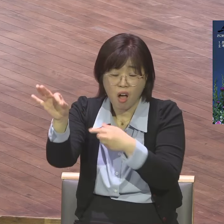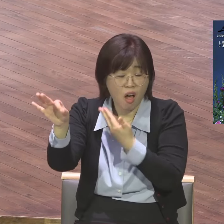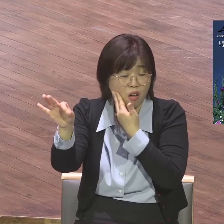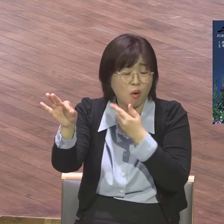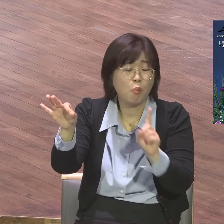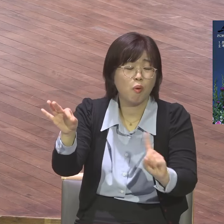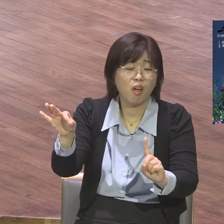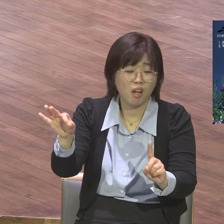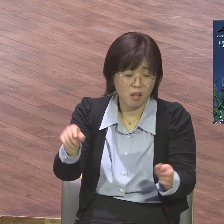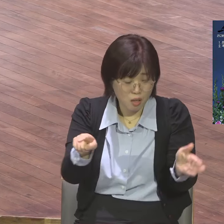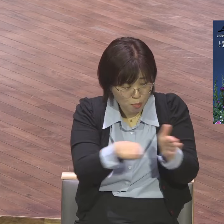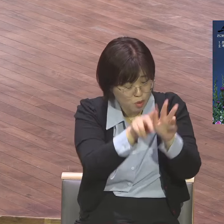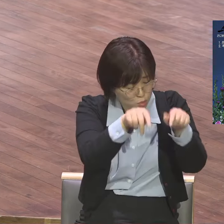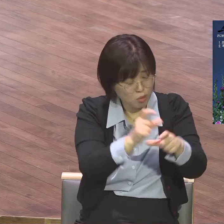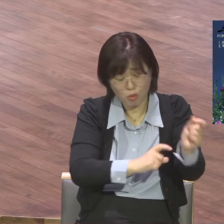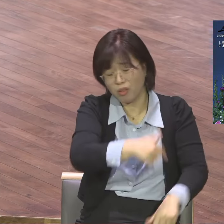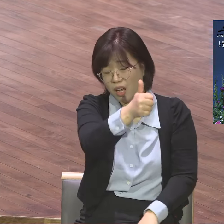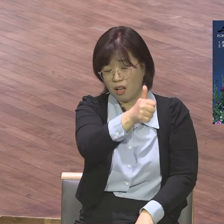배울 게 많구나.